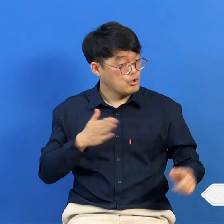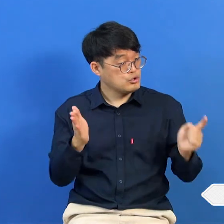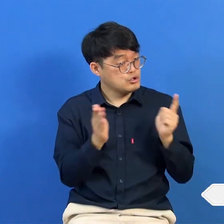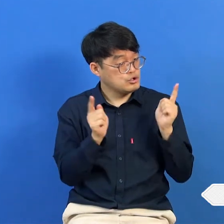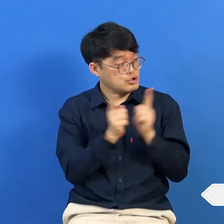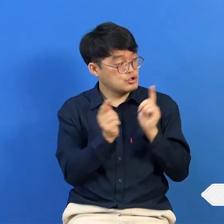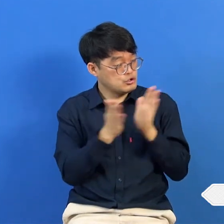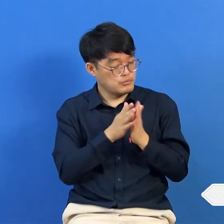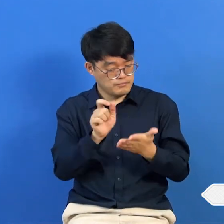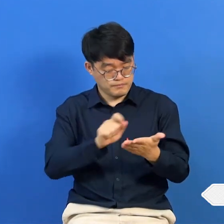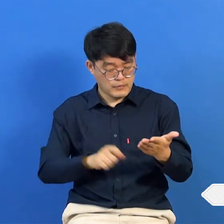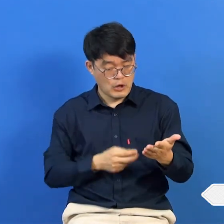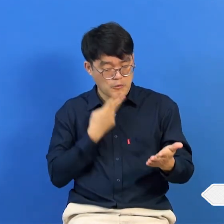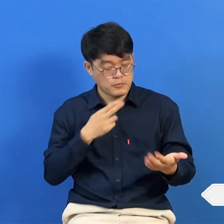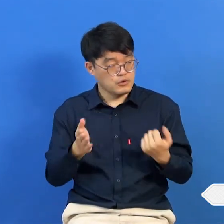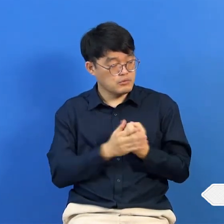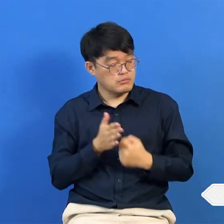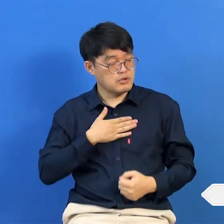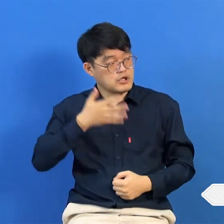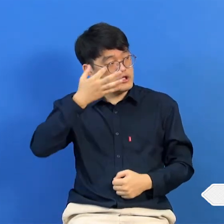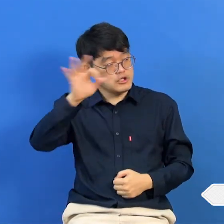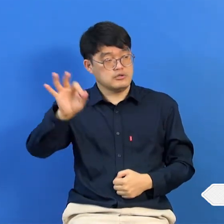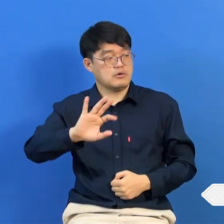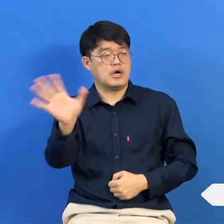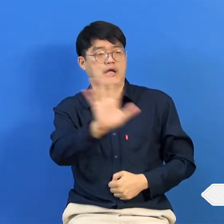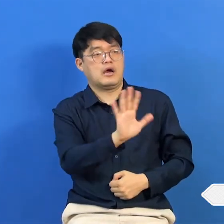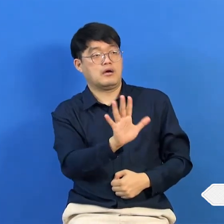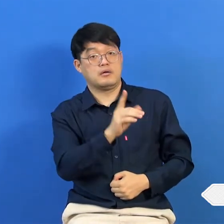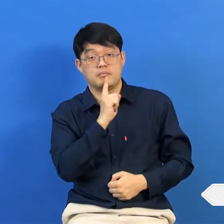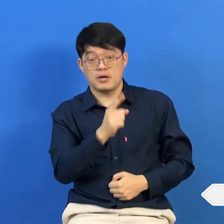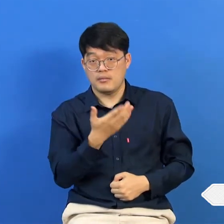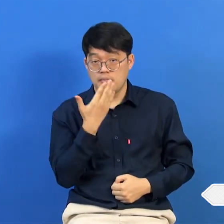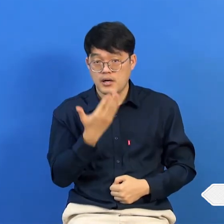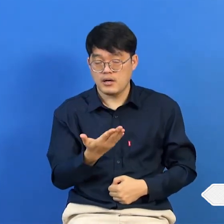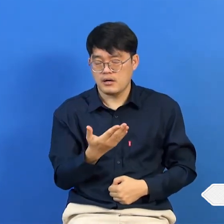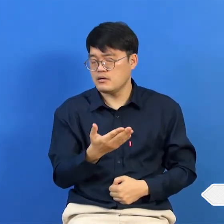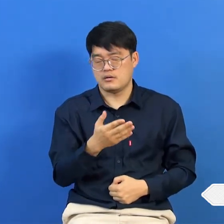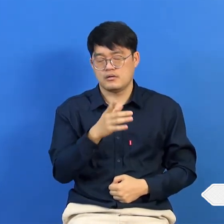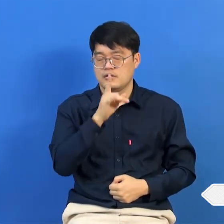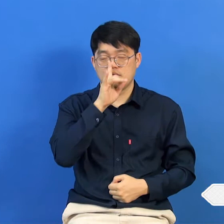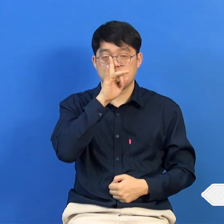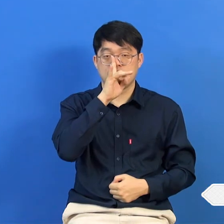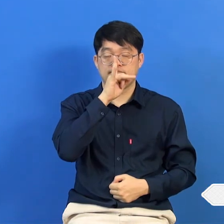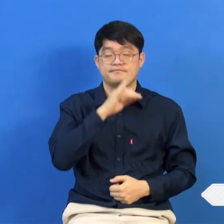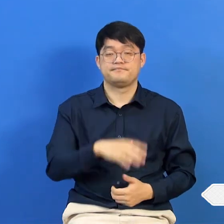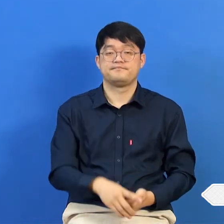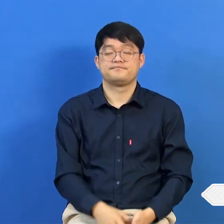아니기 때문에 나는 인정할 수 없다, 그럴 수 있습니까? 아니지요.